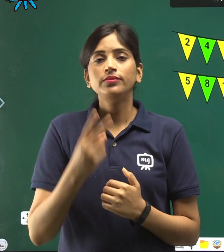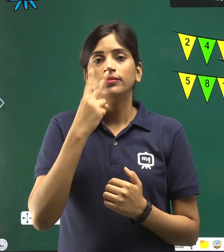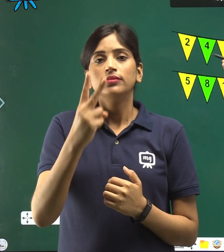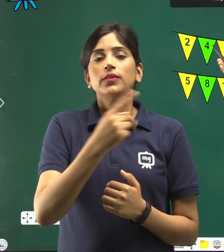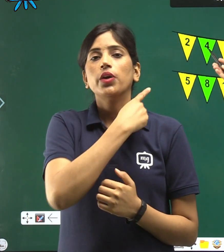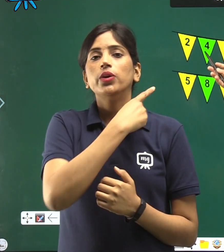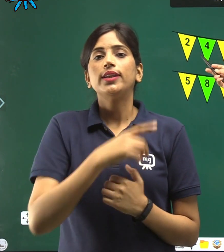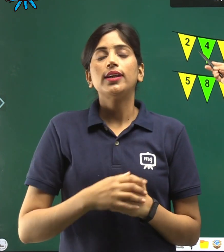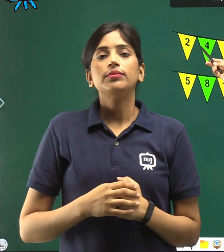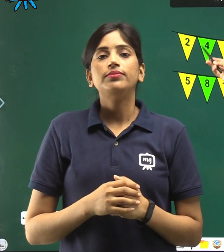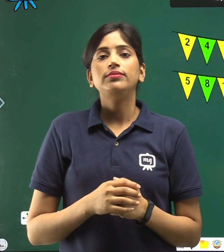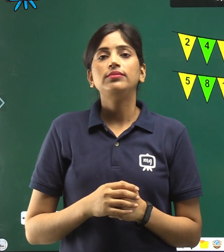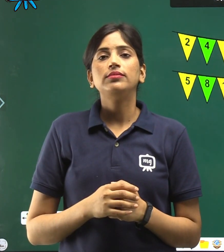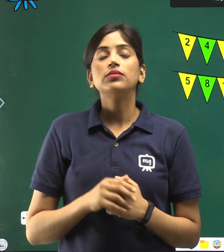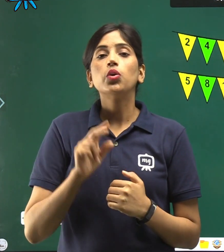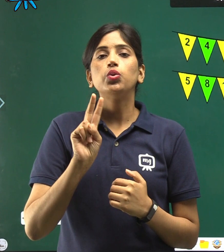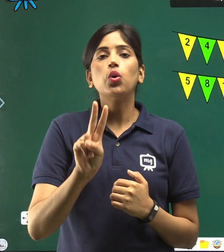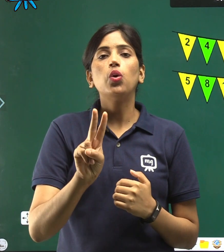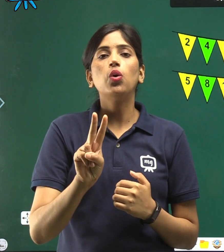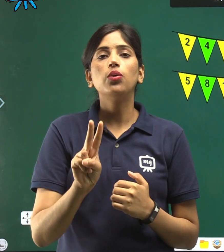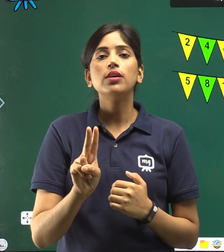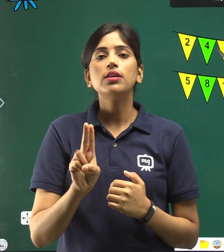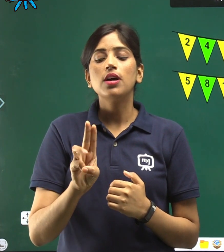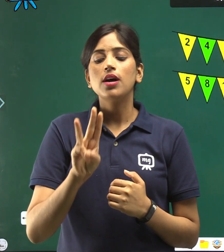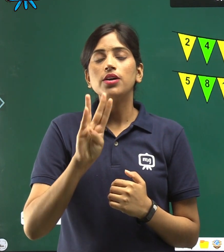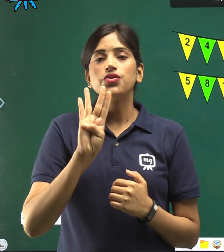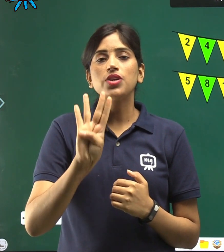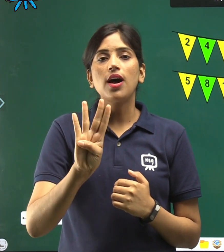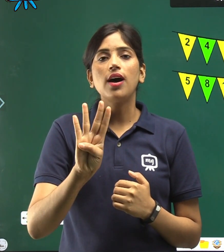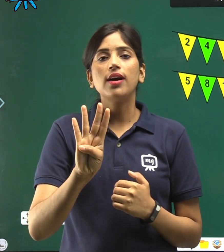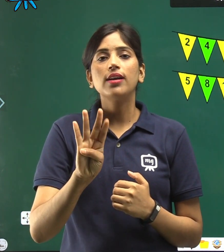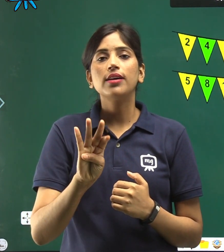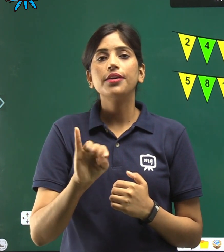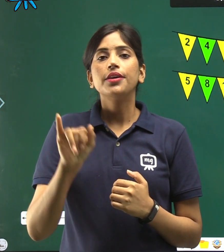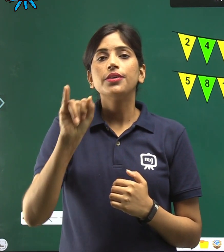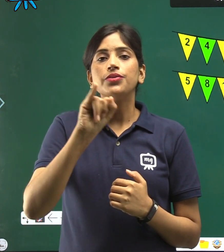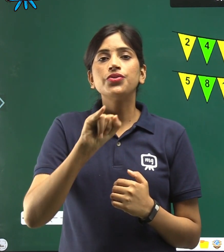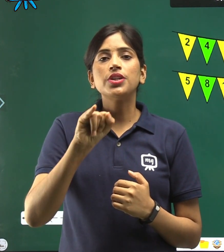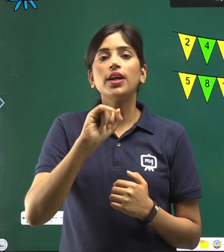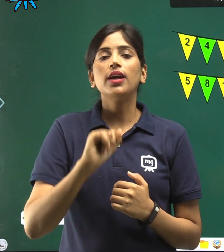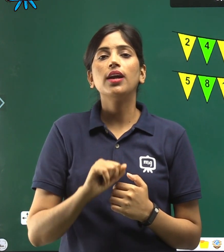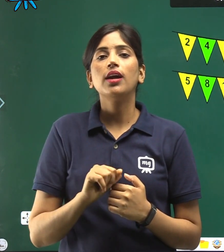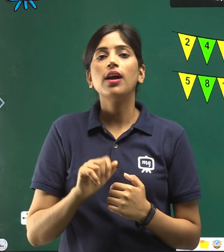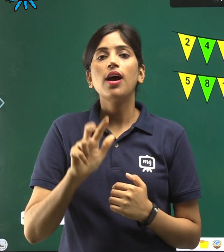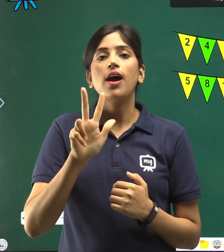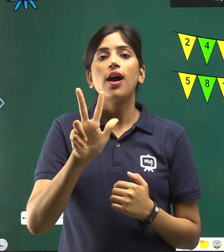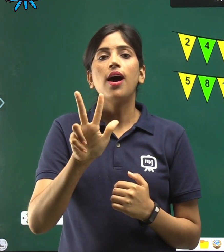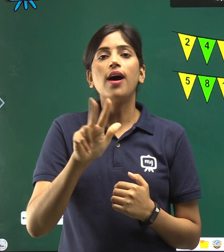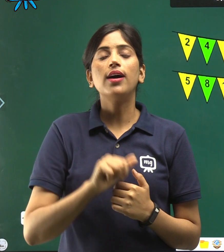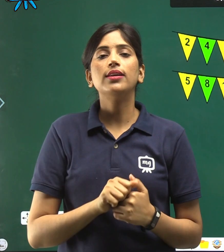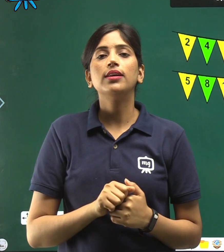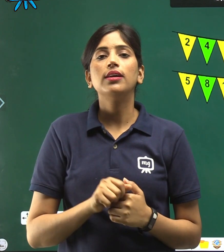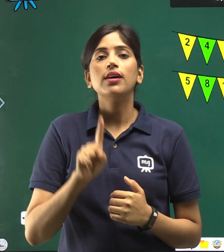देखो इधर, 2, 4, 6,